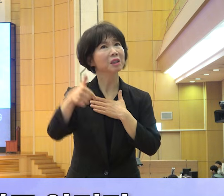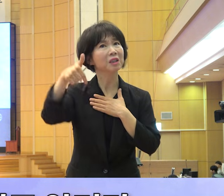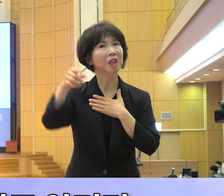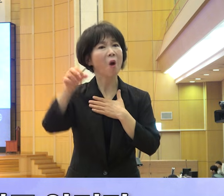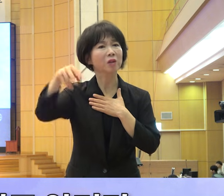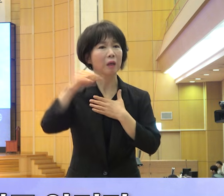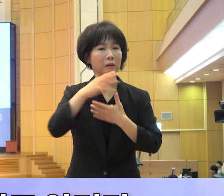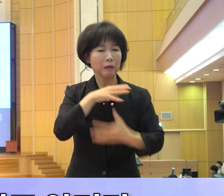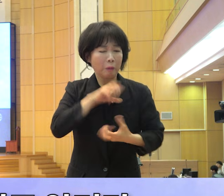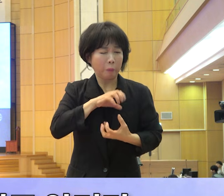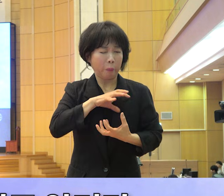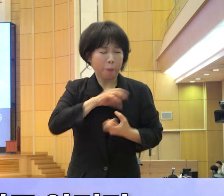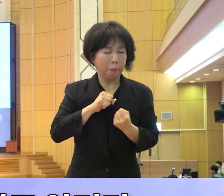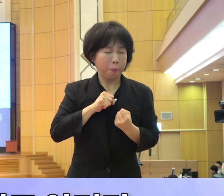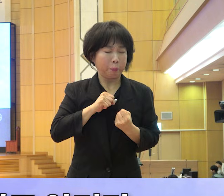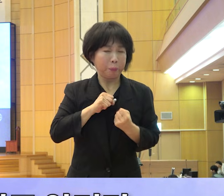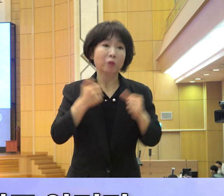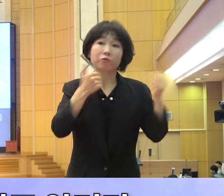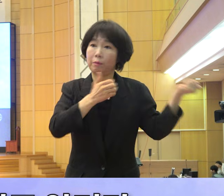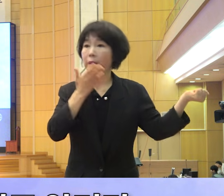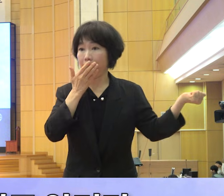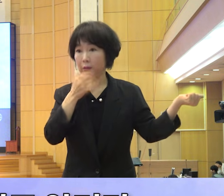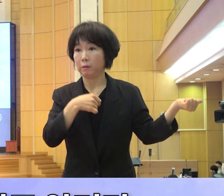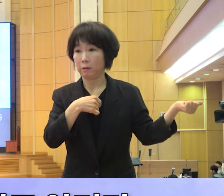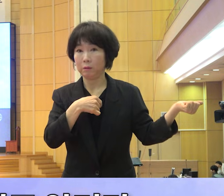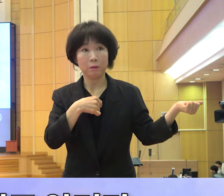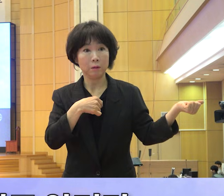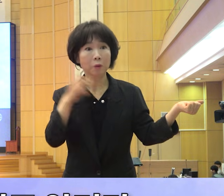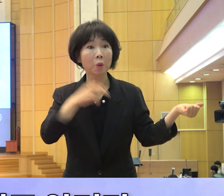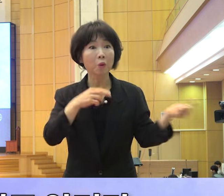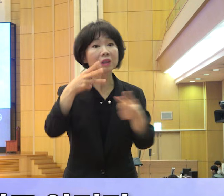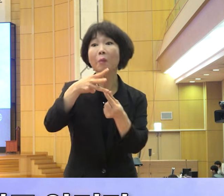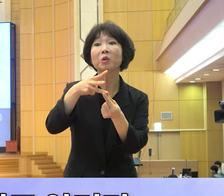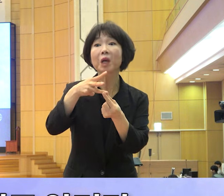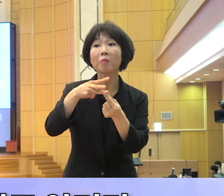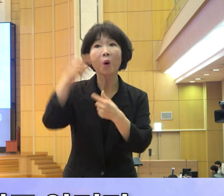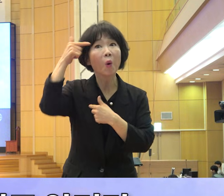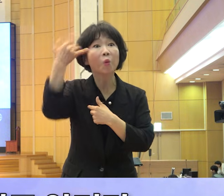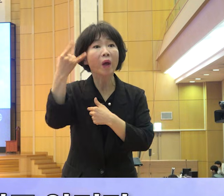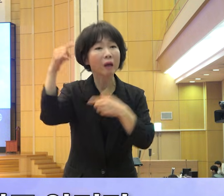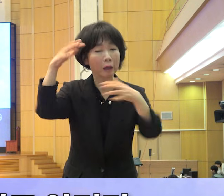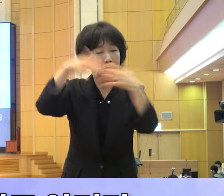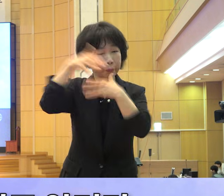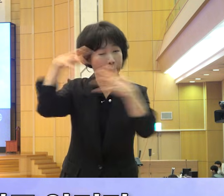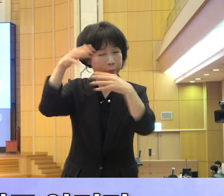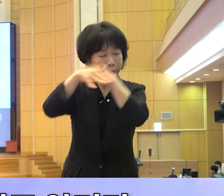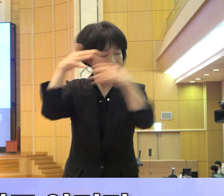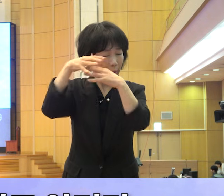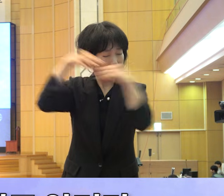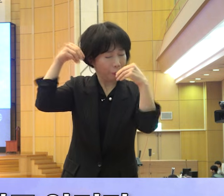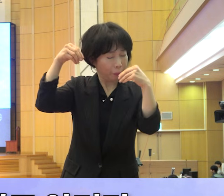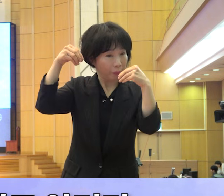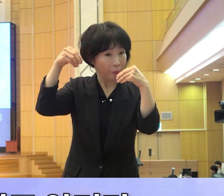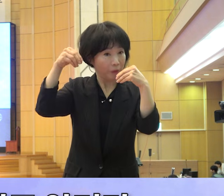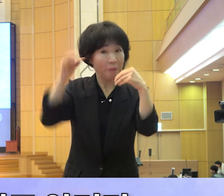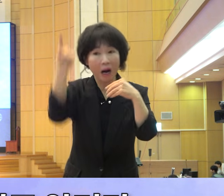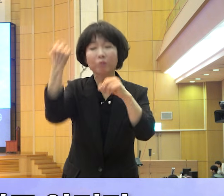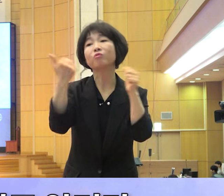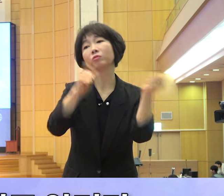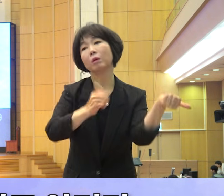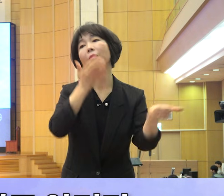심근경색이라든가 그리고 그 다음 번호로 뇌경색이라든가 이런